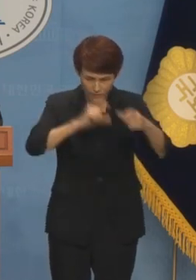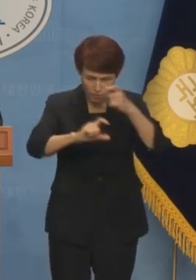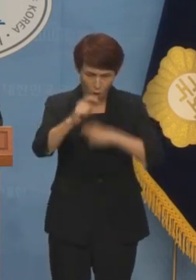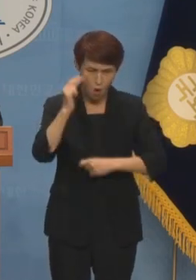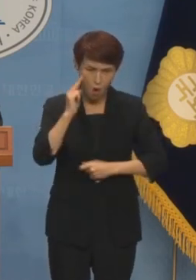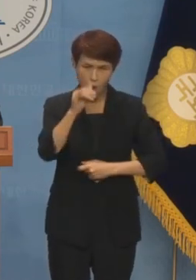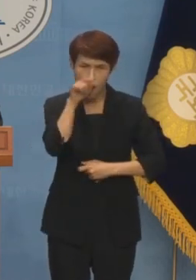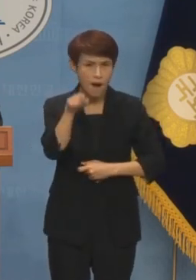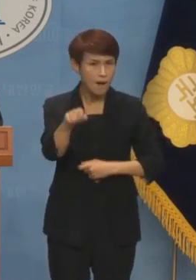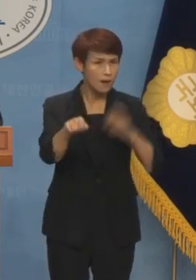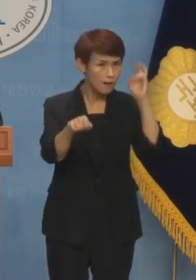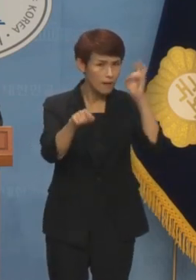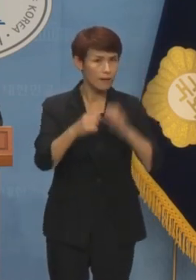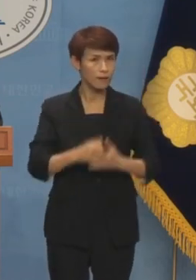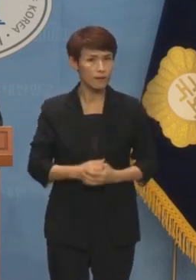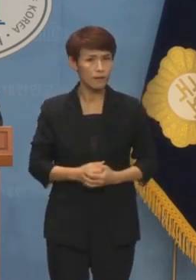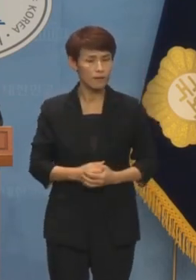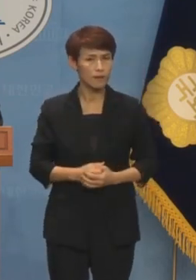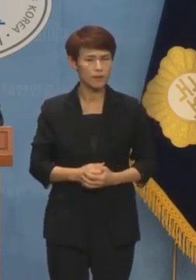불과해서 그런 것입니까?